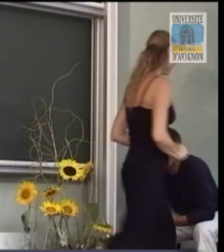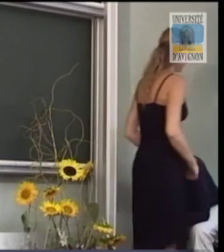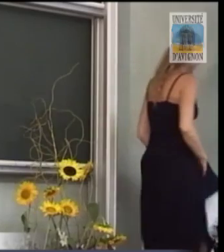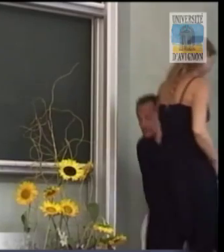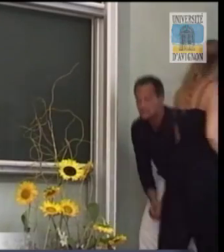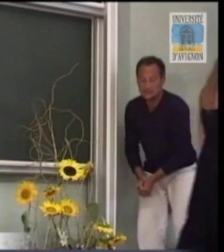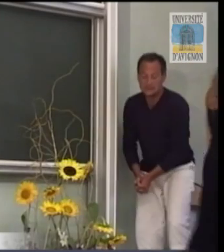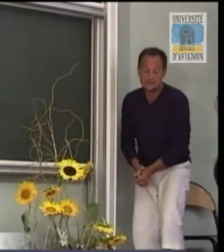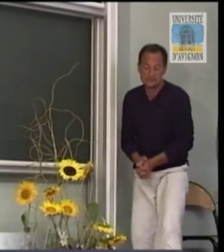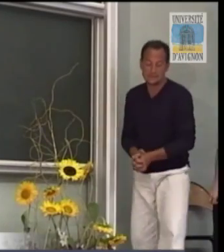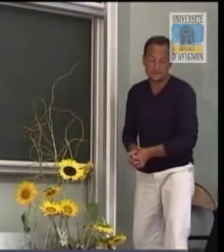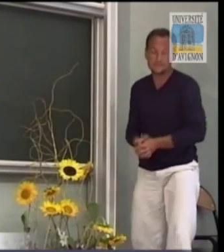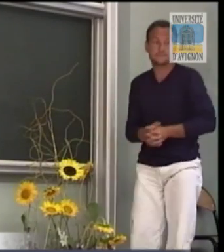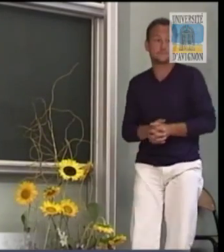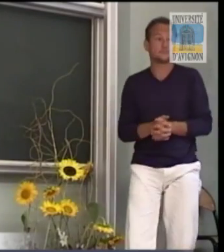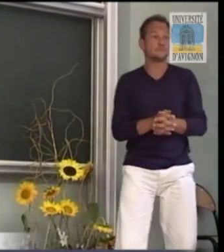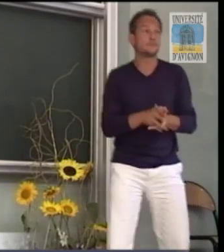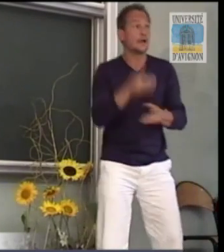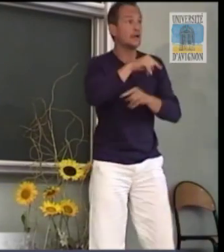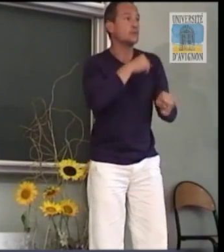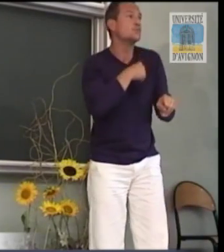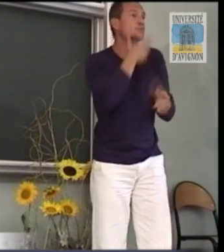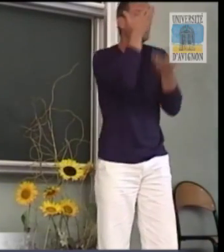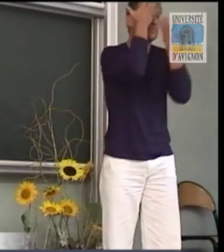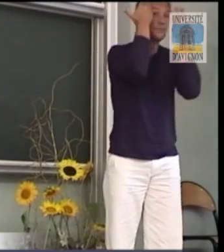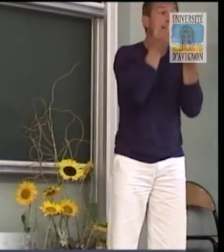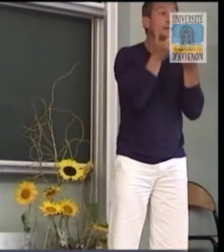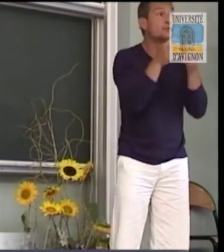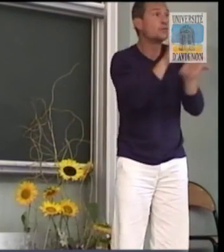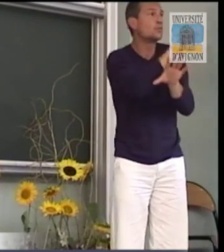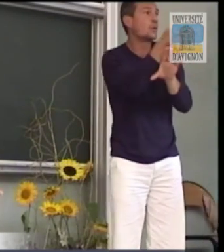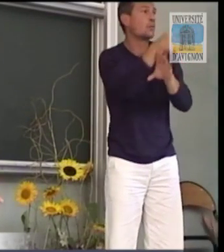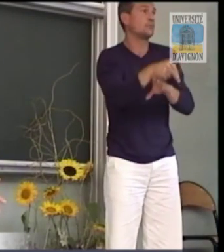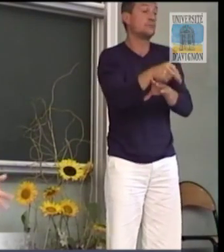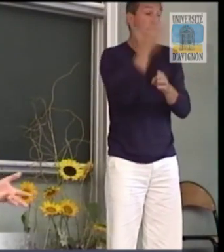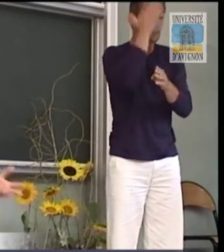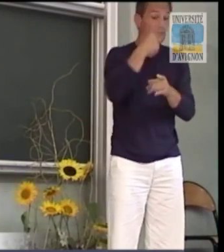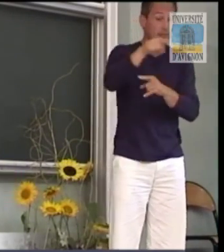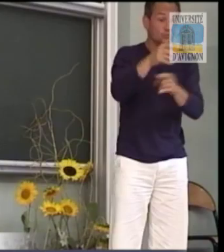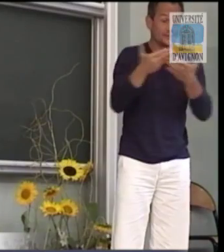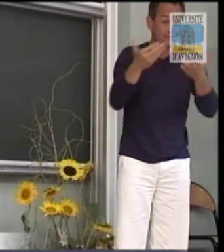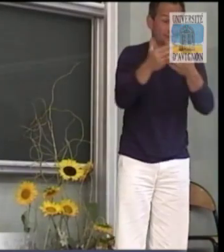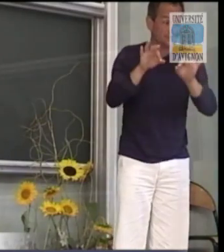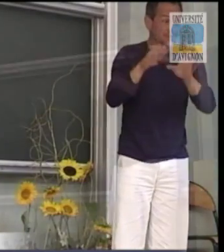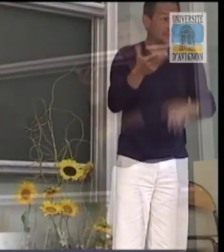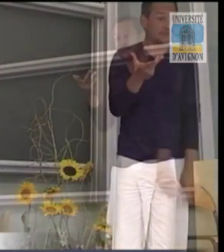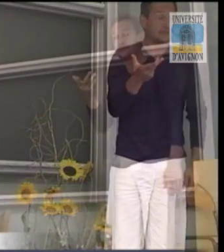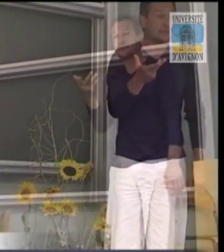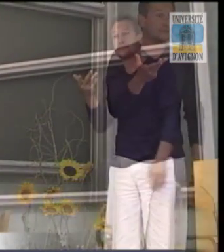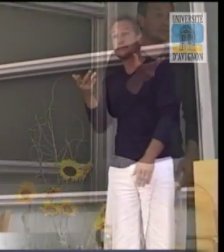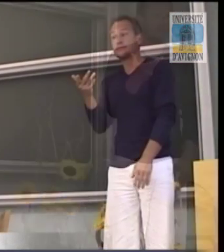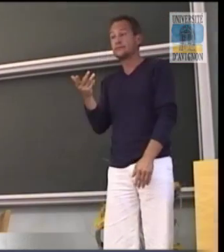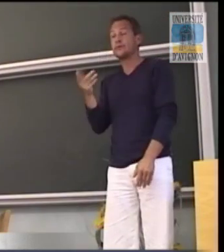certain que l'on serait avec autant de courage et de dignité dans cette situation-là, nous qui avons... À la